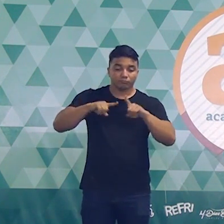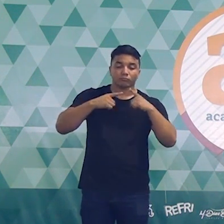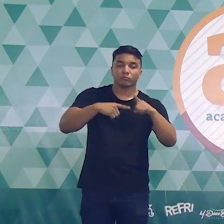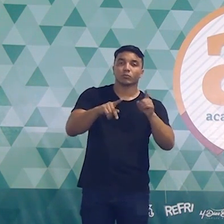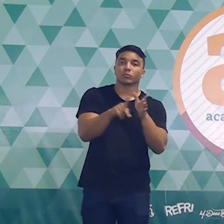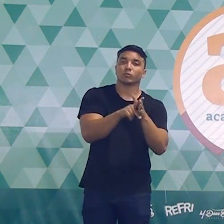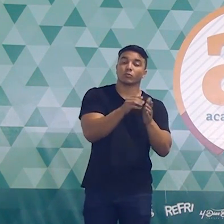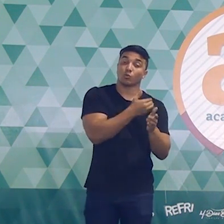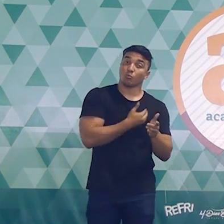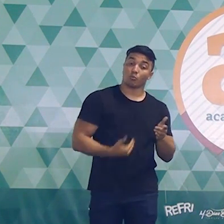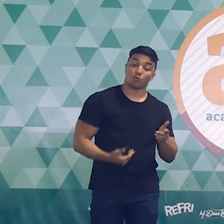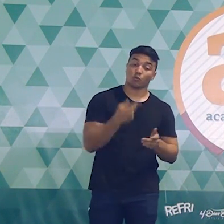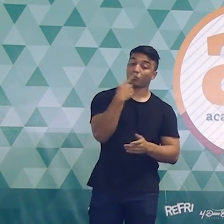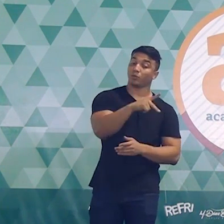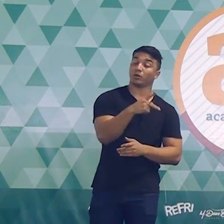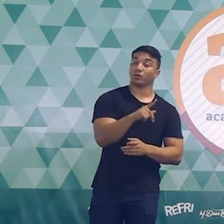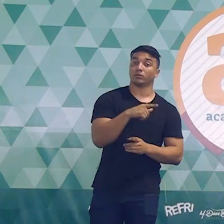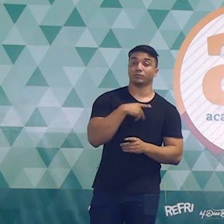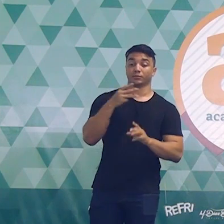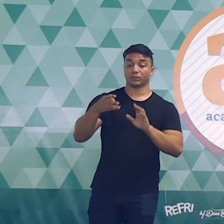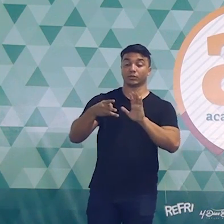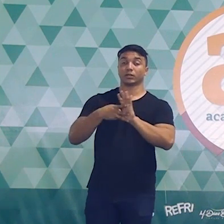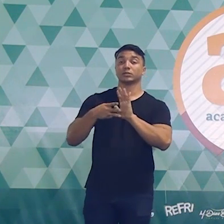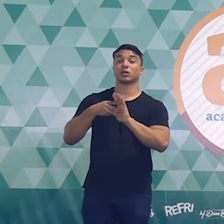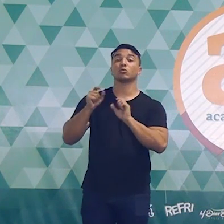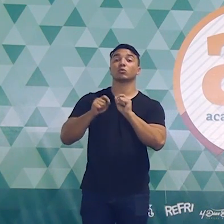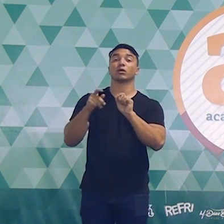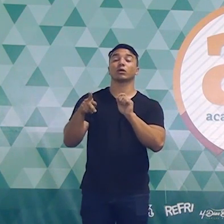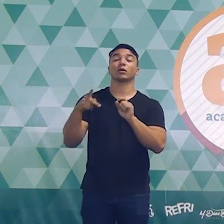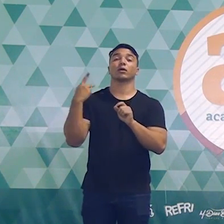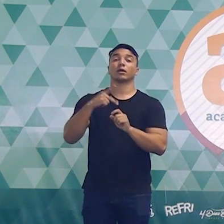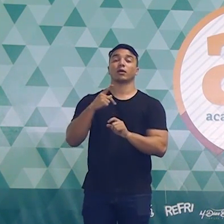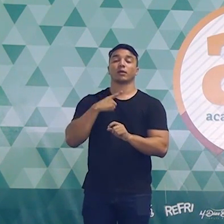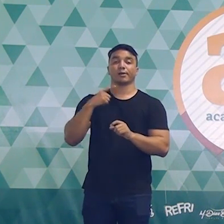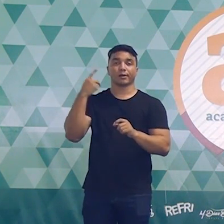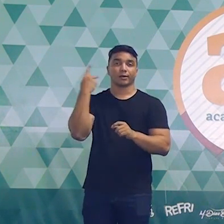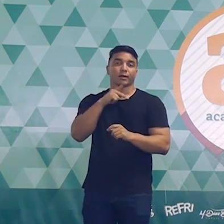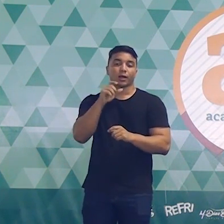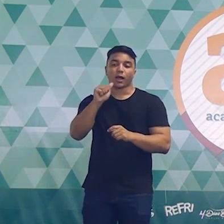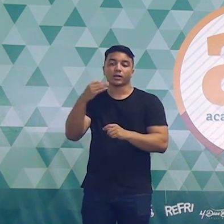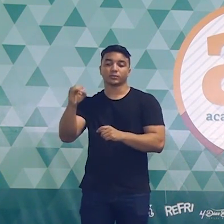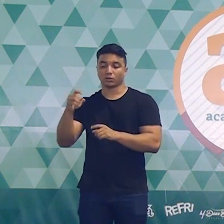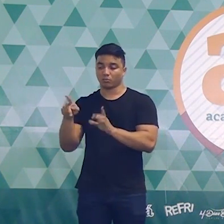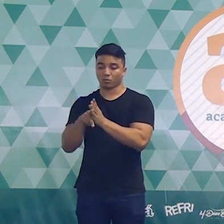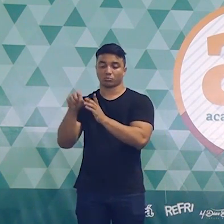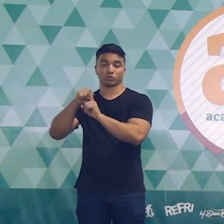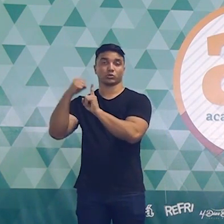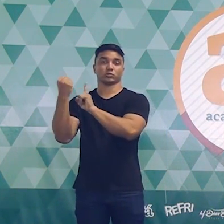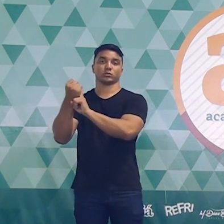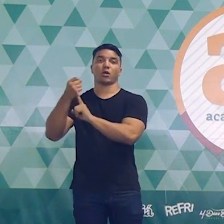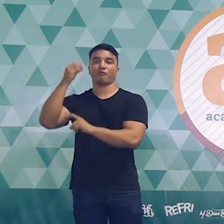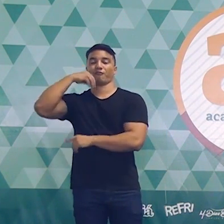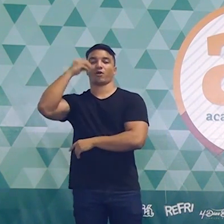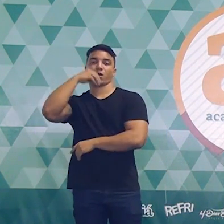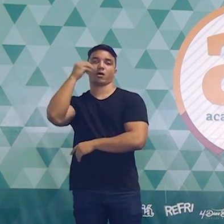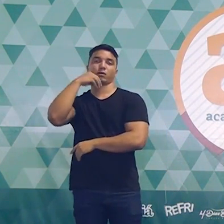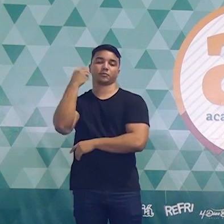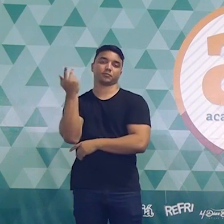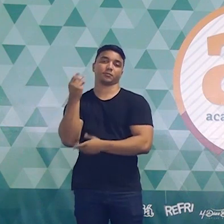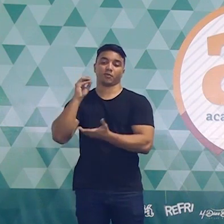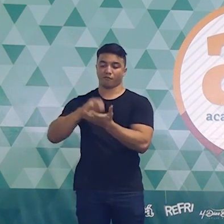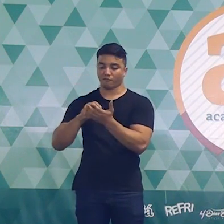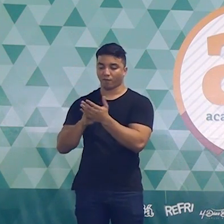administração pública. Terceiro parágrafo do texto, críticas a ações sociais falhas.